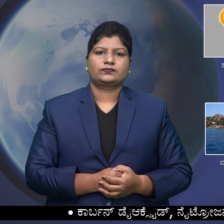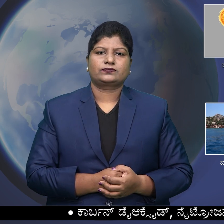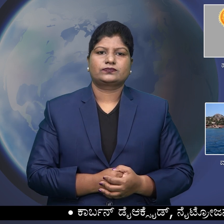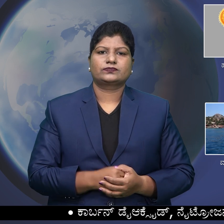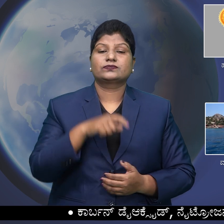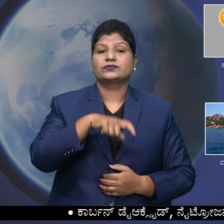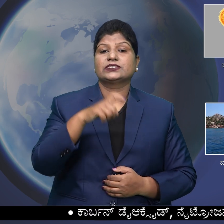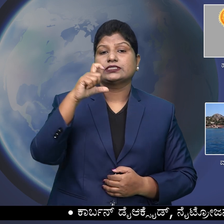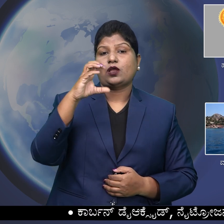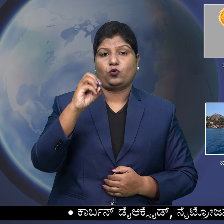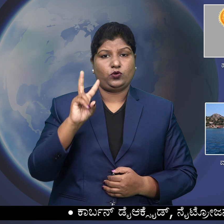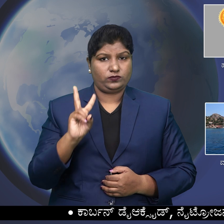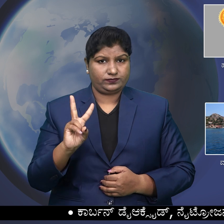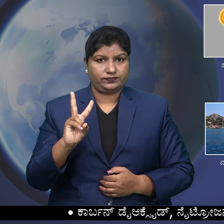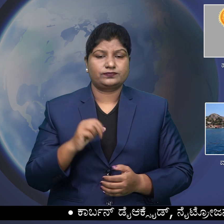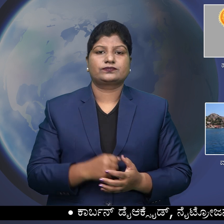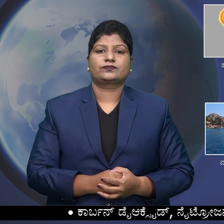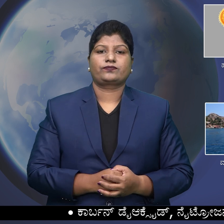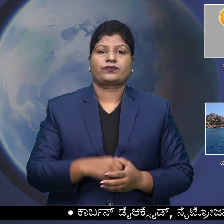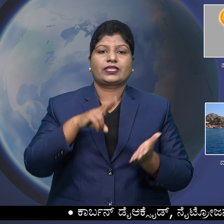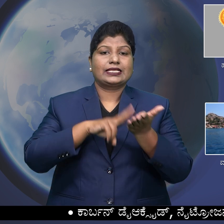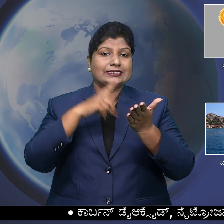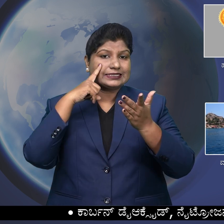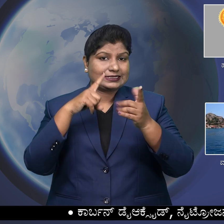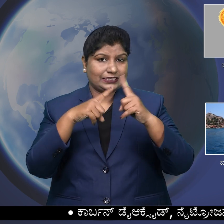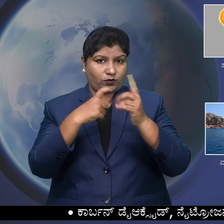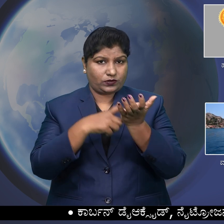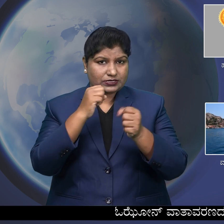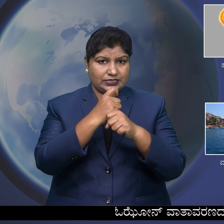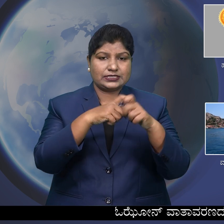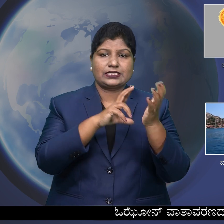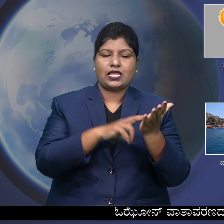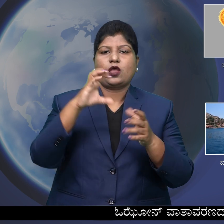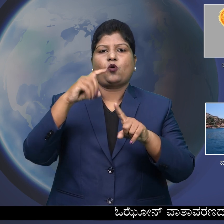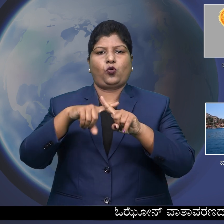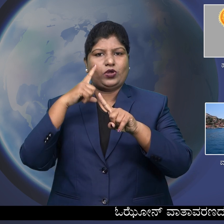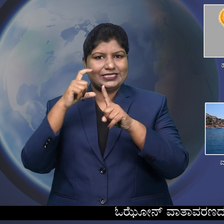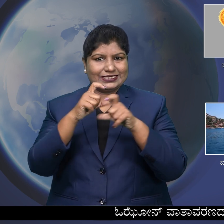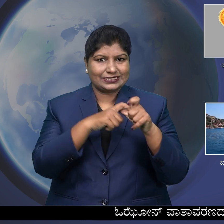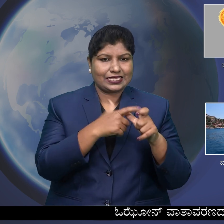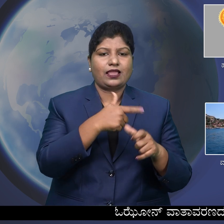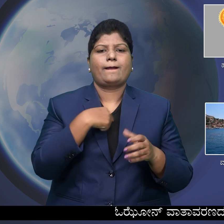ಕಾರ್ಬನ್ ಡೈಆಕ್ಸೈಡ್, ನೈಟ್ರೋಜನ್ ಆಕ್ಸೈಡ್, ಮೀಥೇನ್ ಮತ್ತು ಸ್ವಲ್ಪ ಮಟ್ಟಿಗೆ ಓಝೋನ್ ವಾತಾವರಣದಲ್ಲಿರುವ ಹಸಿರುಮನೆ